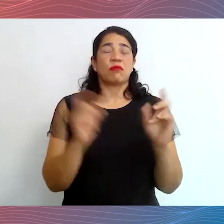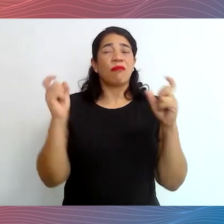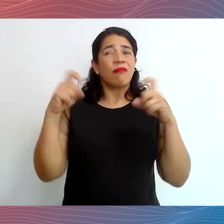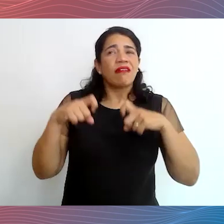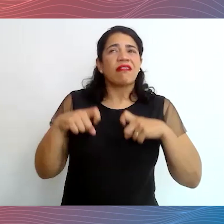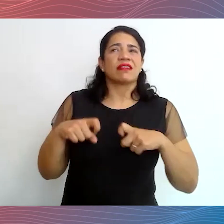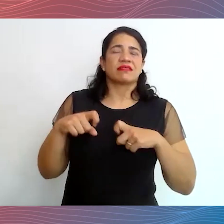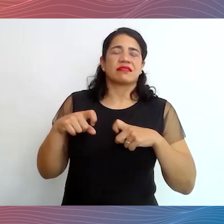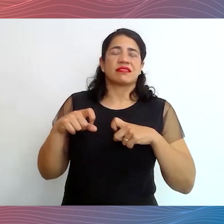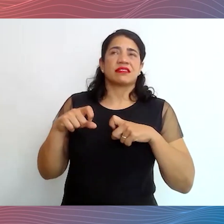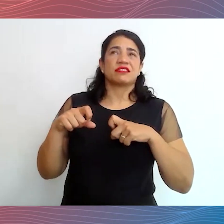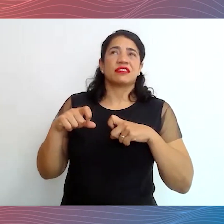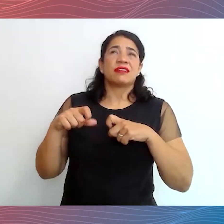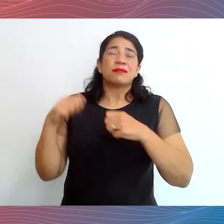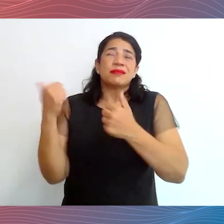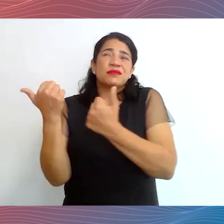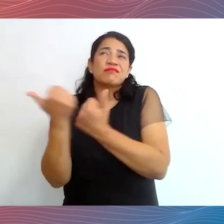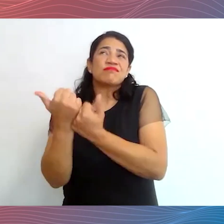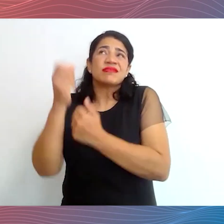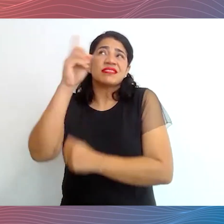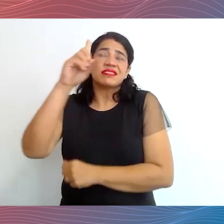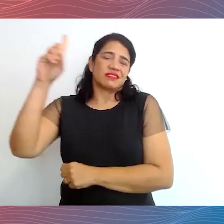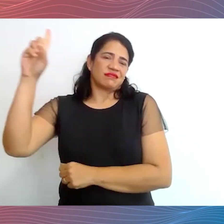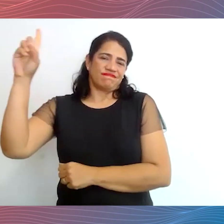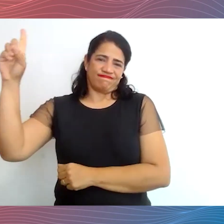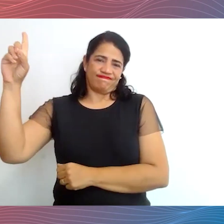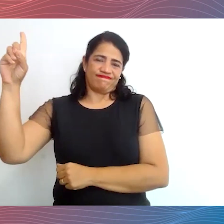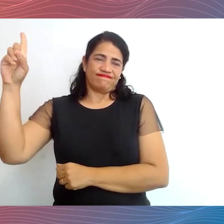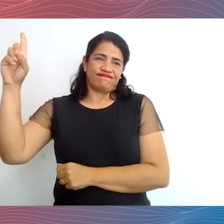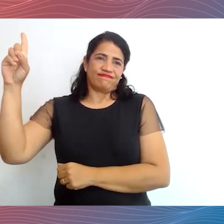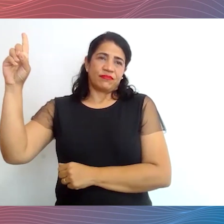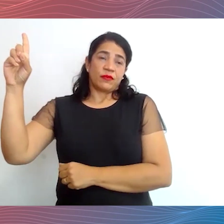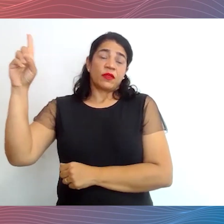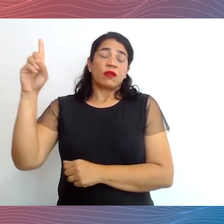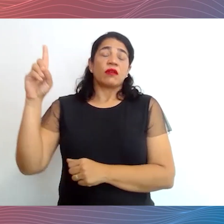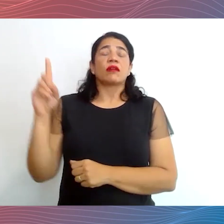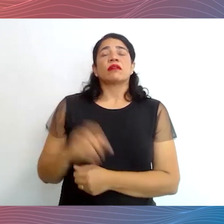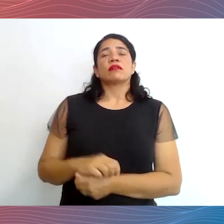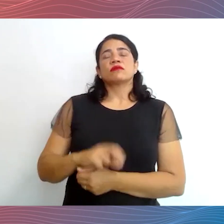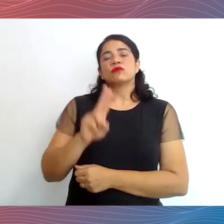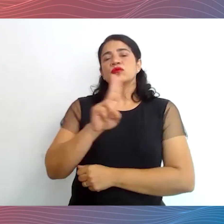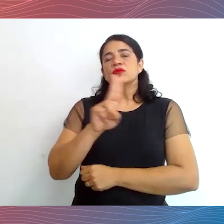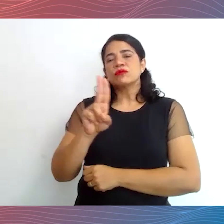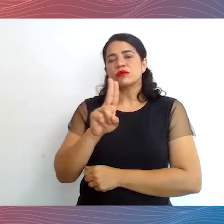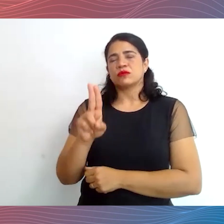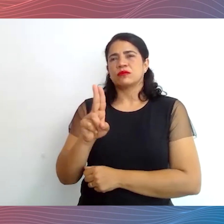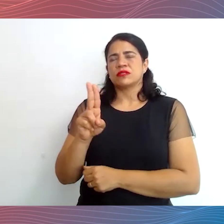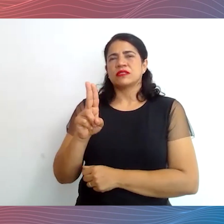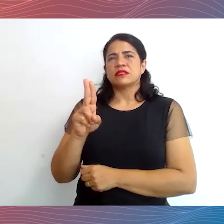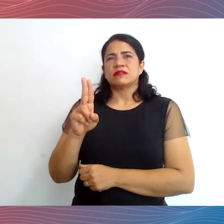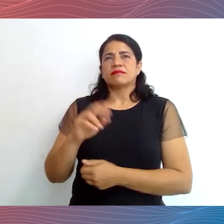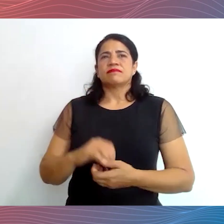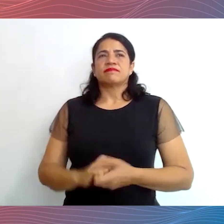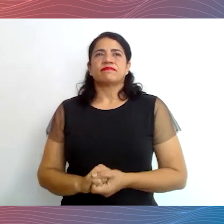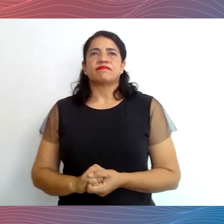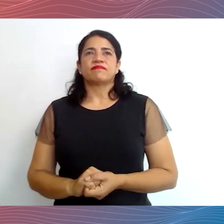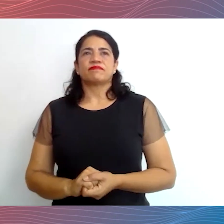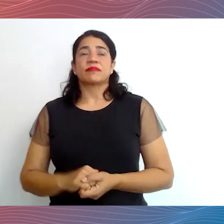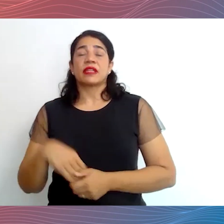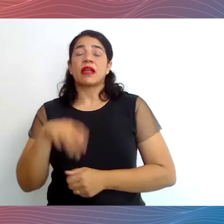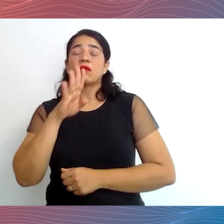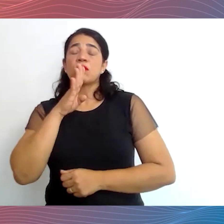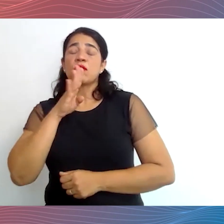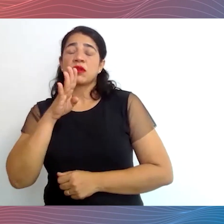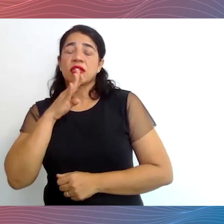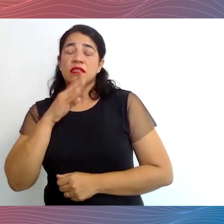E essa capacidade é chamada do conhecimento do bem e do mal, e tem envenenado o homem nessa terra até o